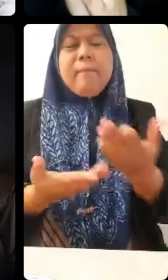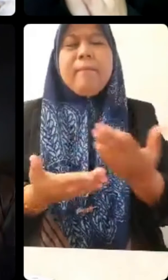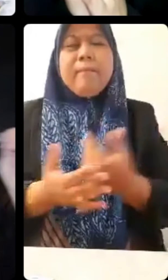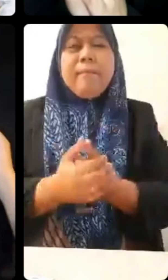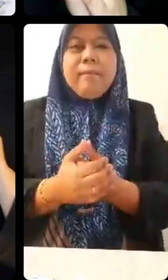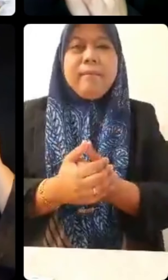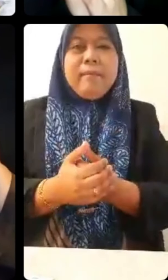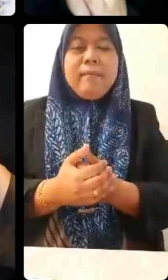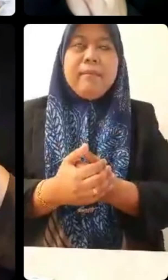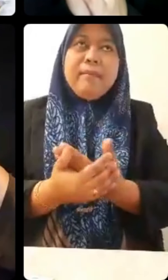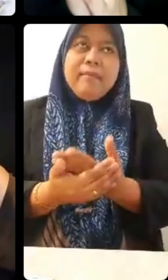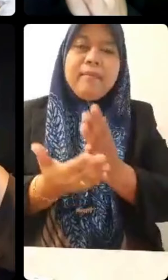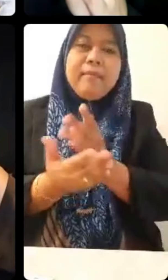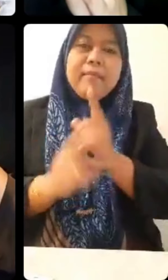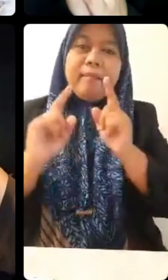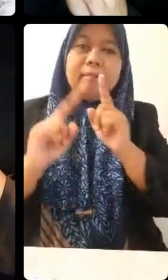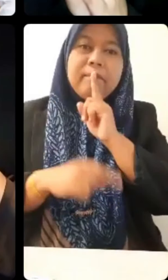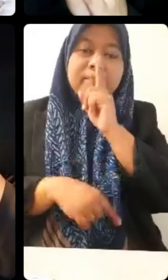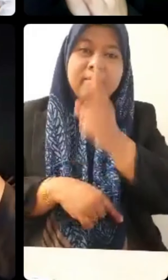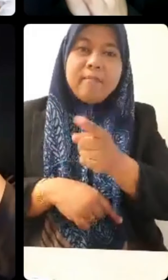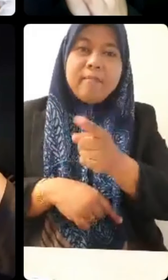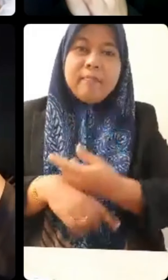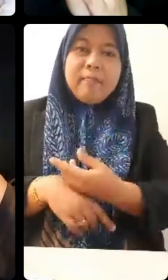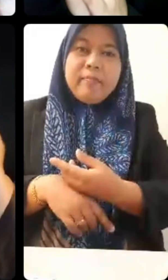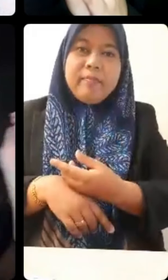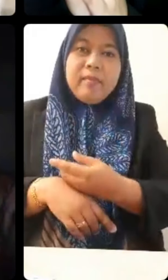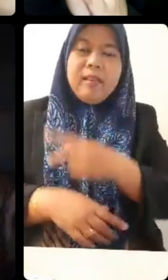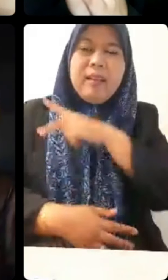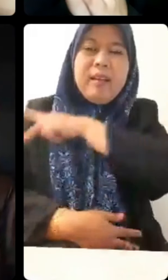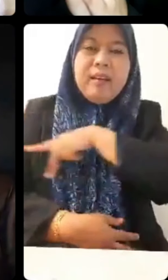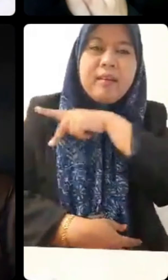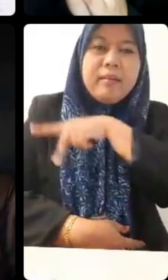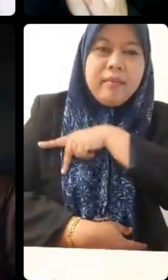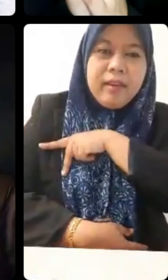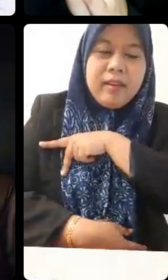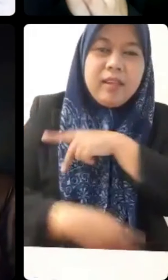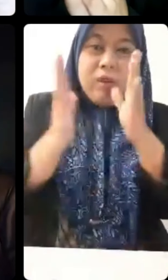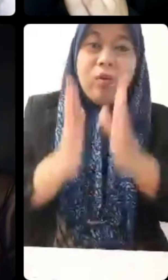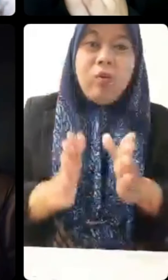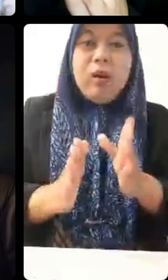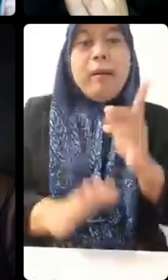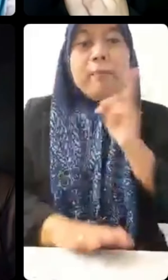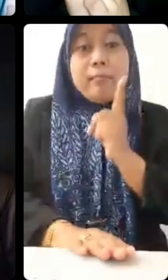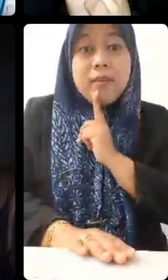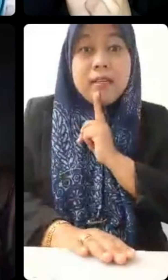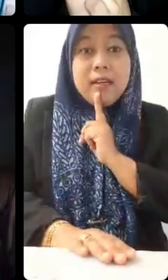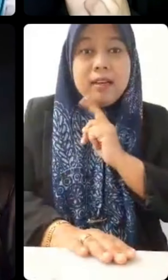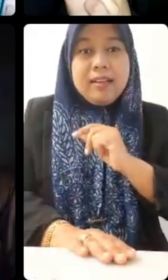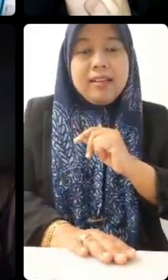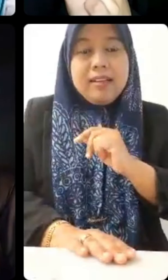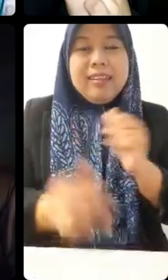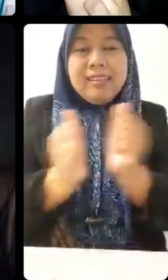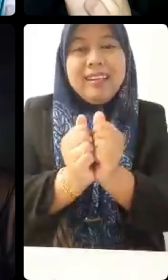secara amnya kalau melihat kepribadian orang pekak tu sendiri, secara fizikal dia sebenarnya sama je dengan